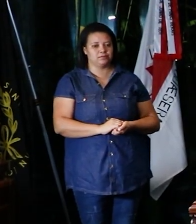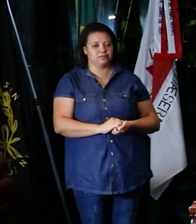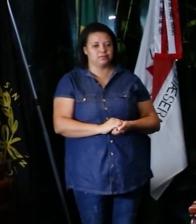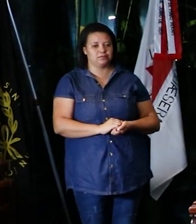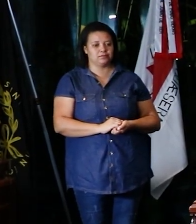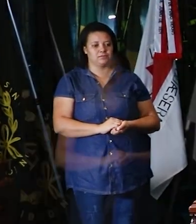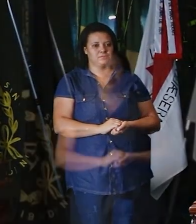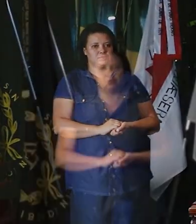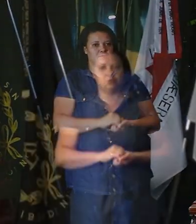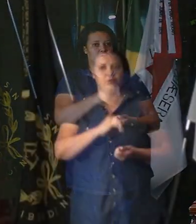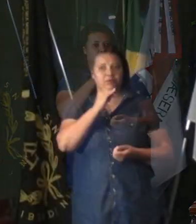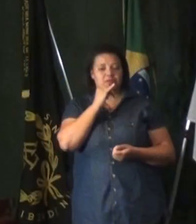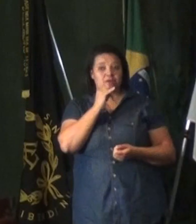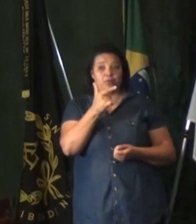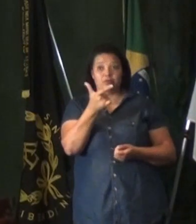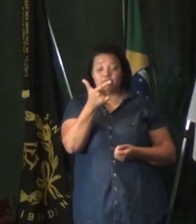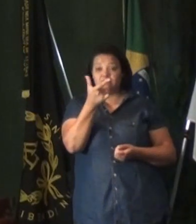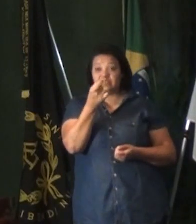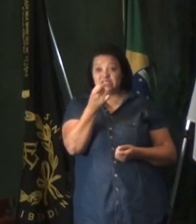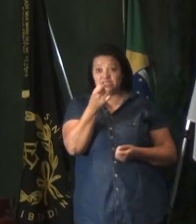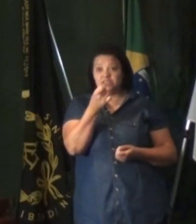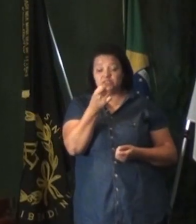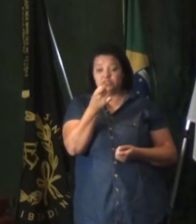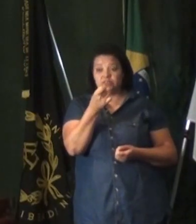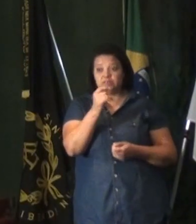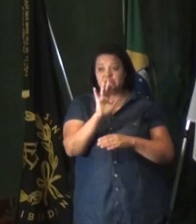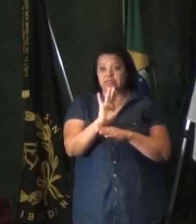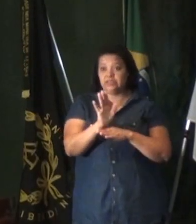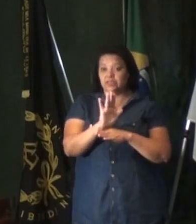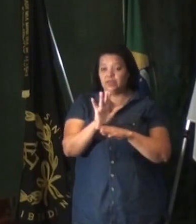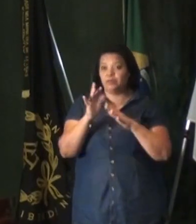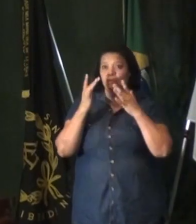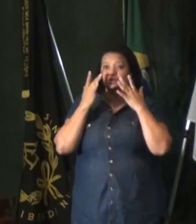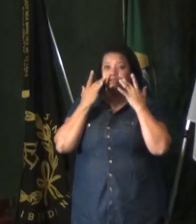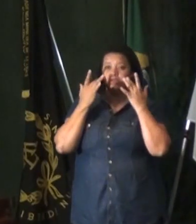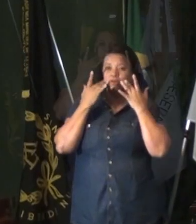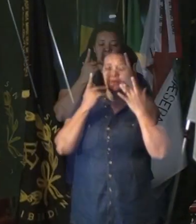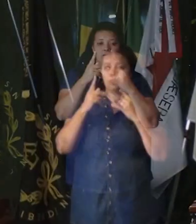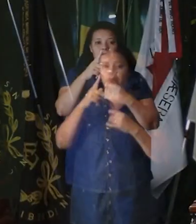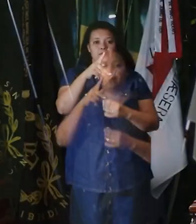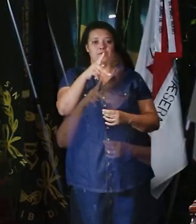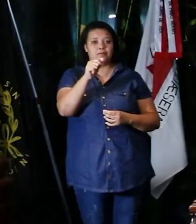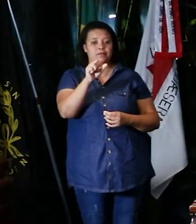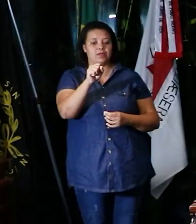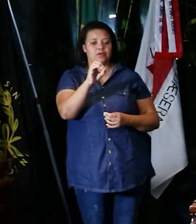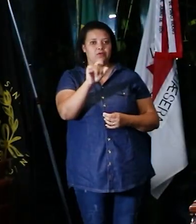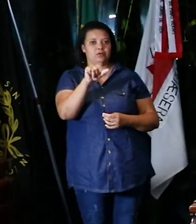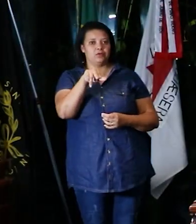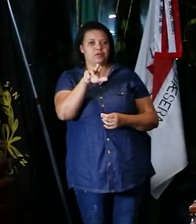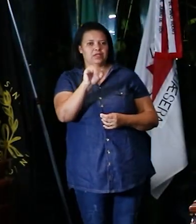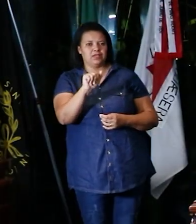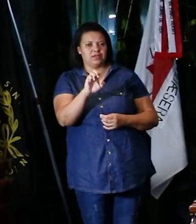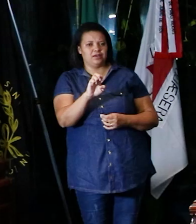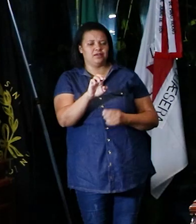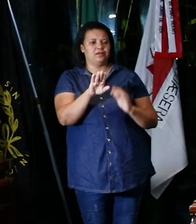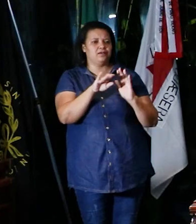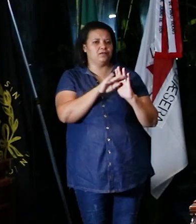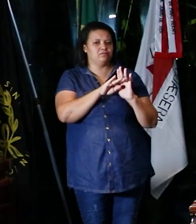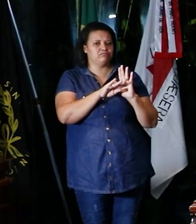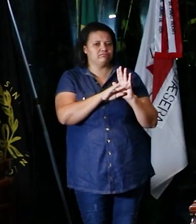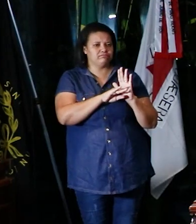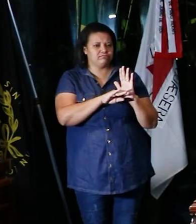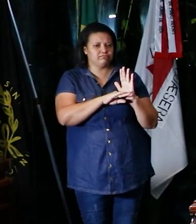São 20. Cinema e teatro, Pasolini, Trintignant, Harold